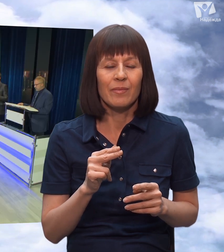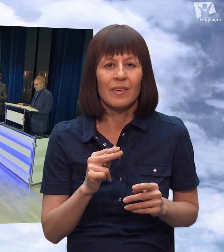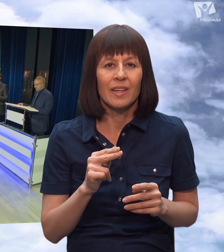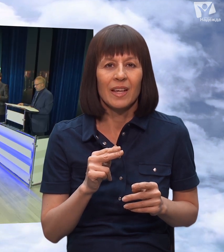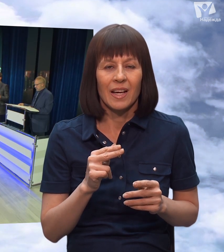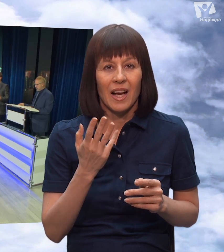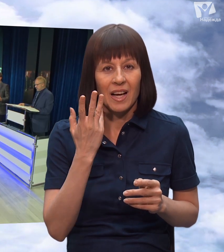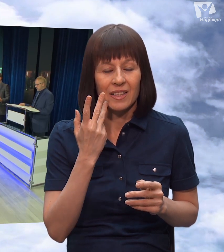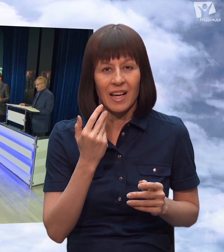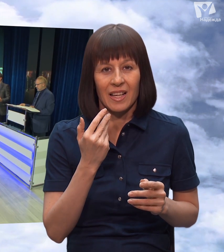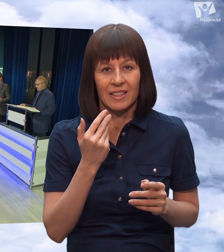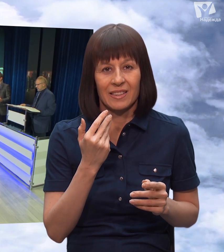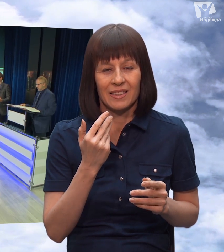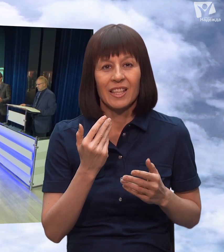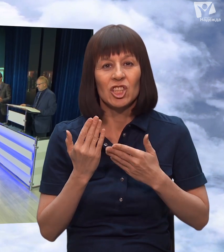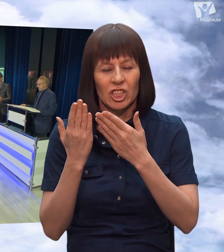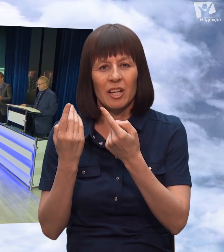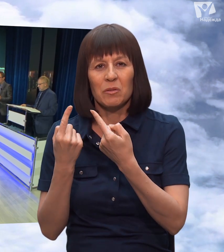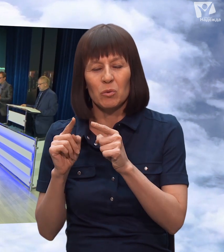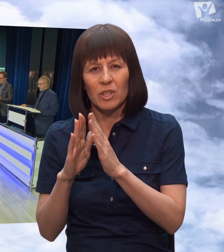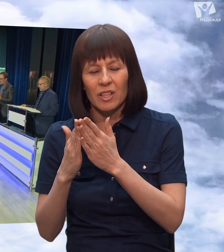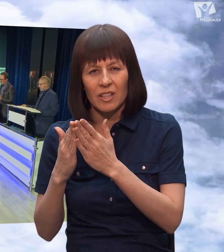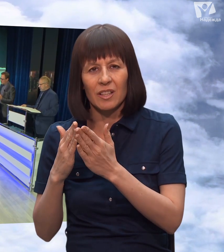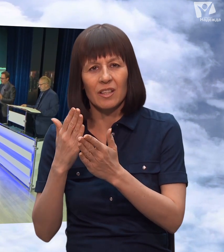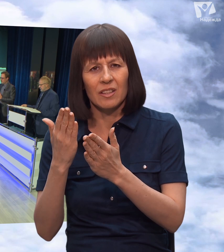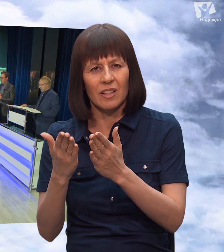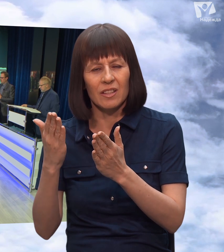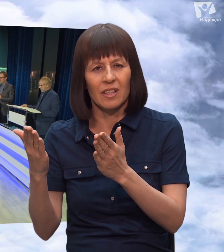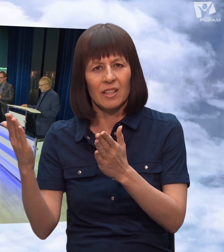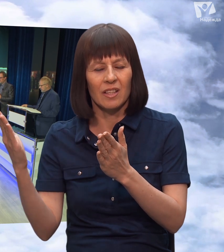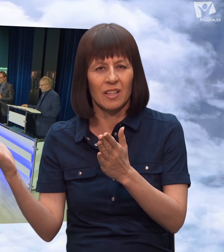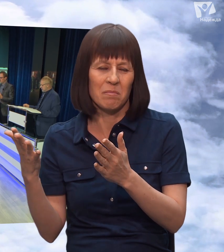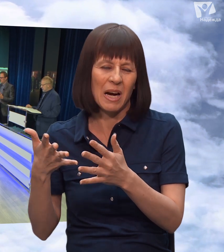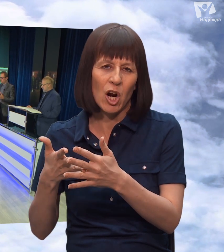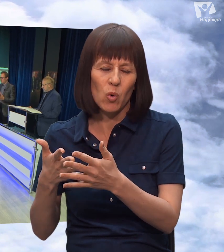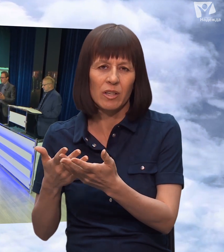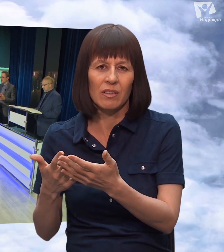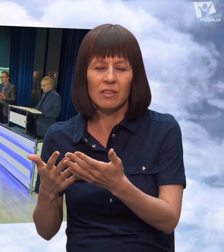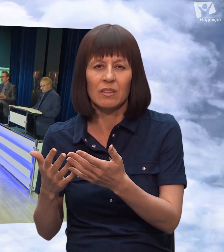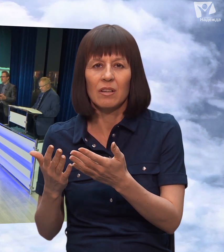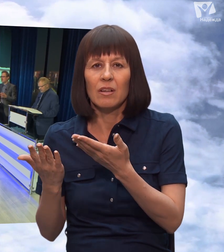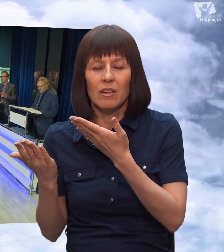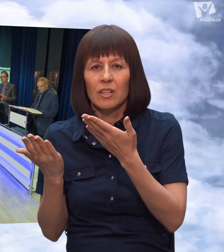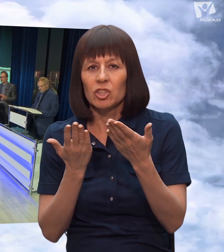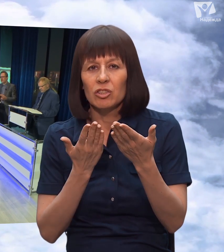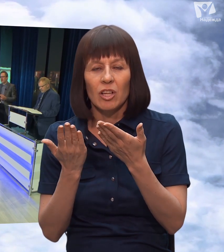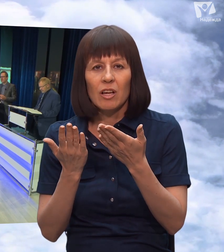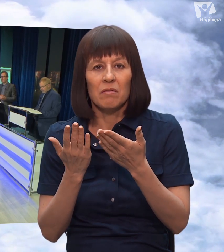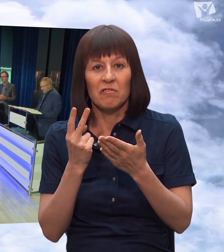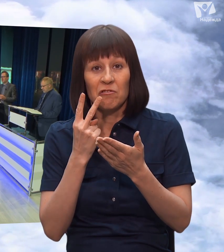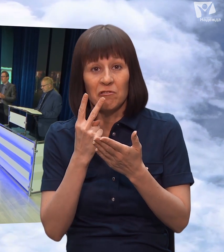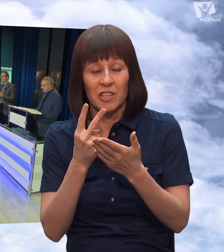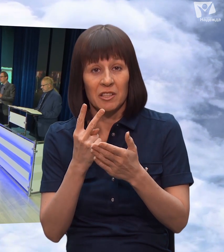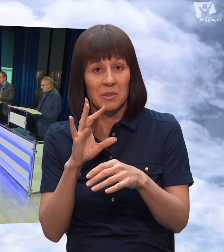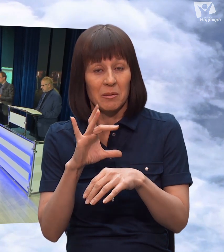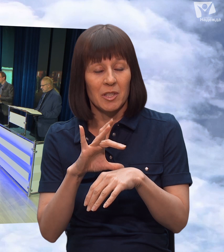связана с второзакония и ряд исследователей даже считают что книга второзаконие она